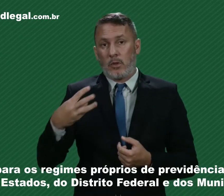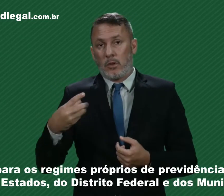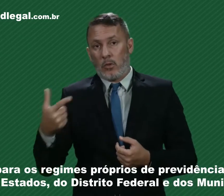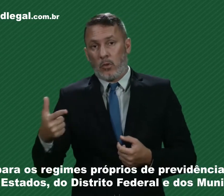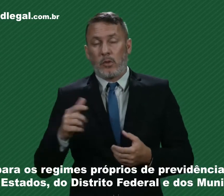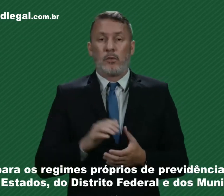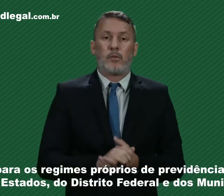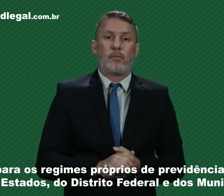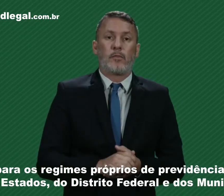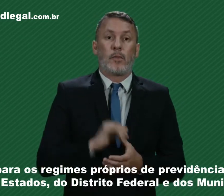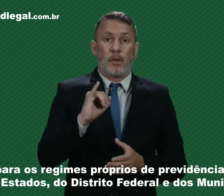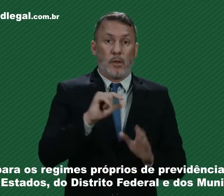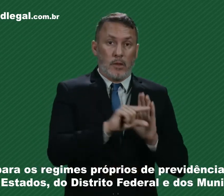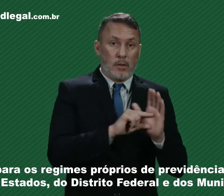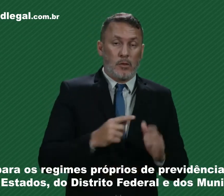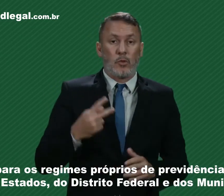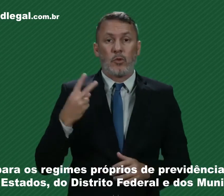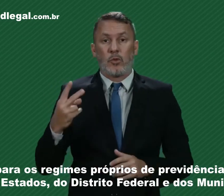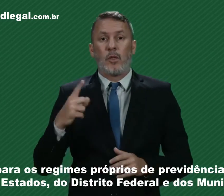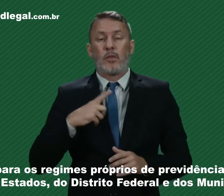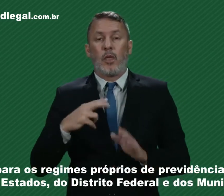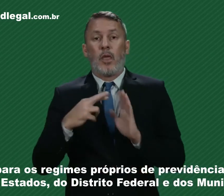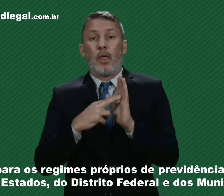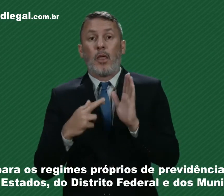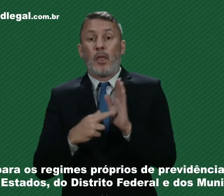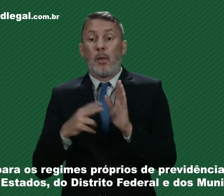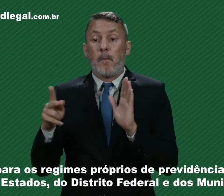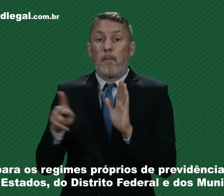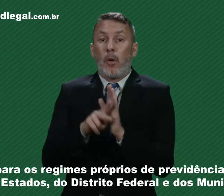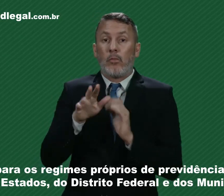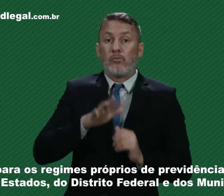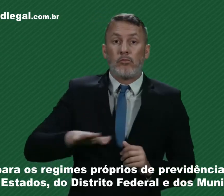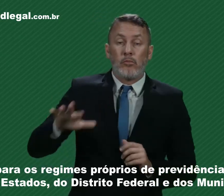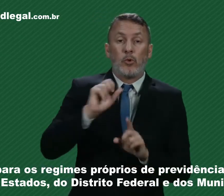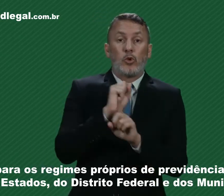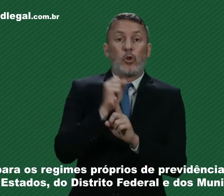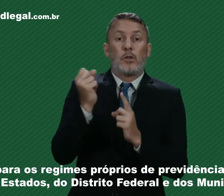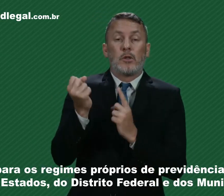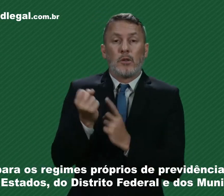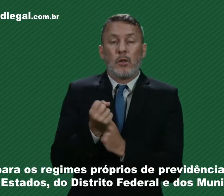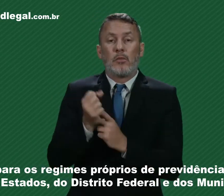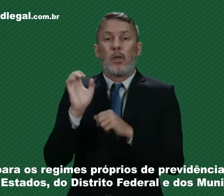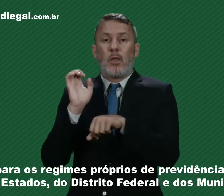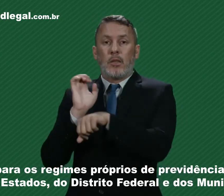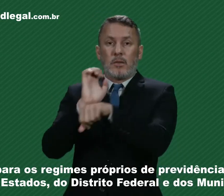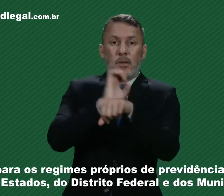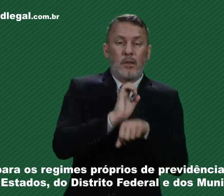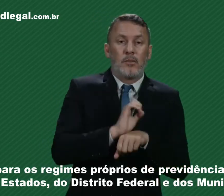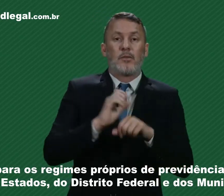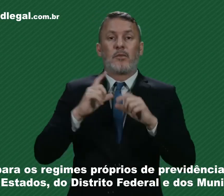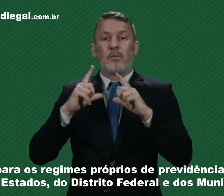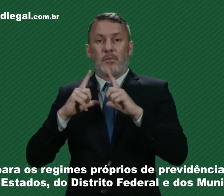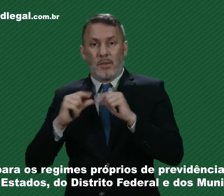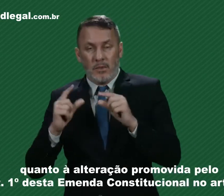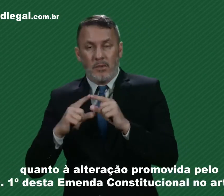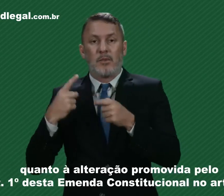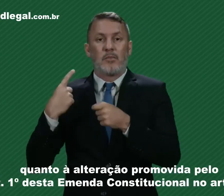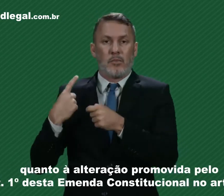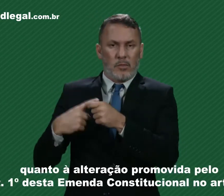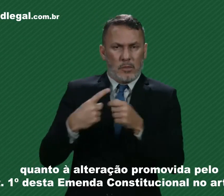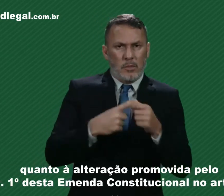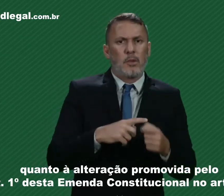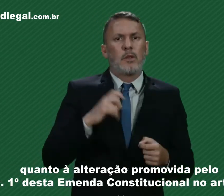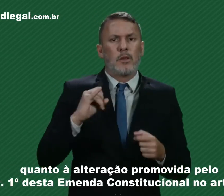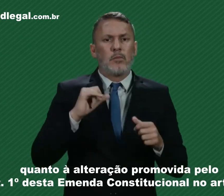32. Inciso 2. Para os regimes próprios de previdência social dos Estados, do Distrito Federal e dos municípios,